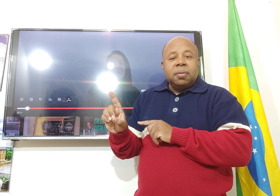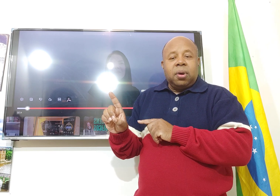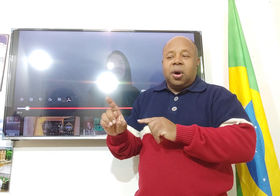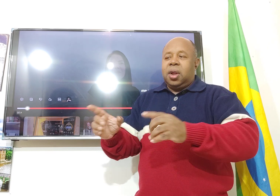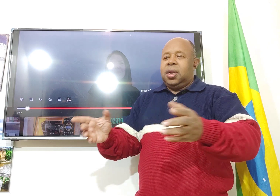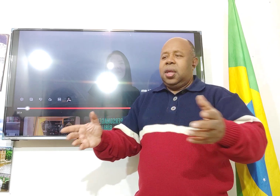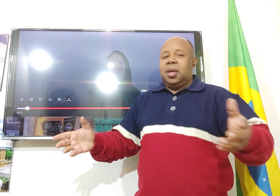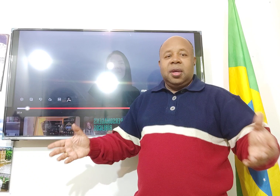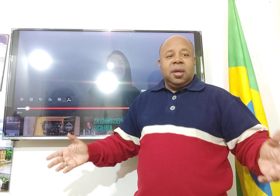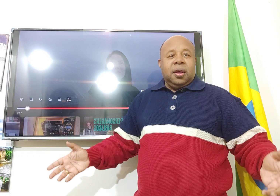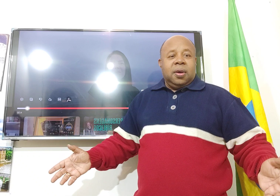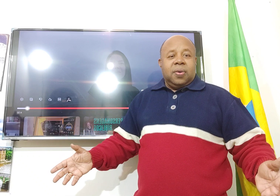Pode.